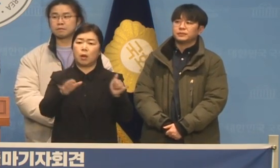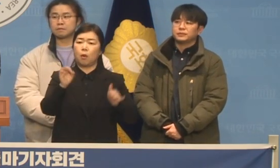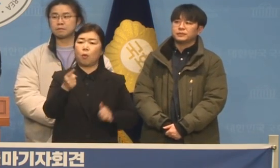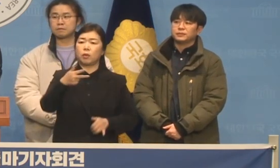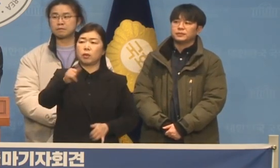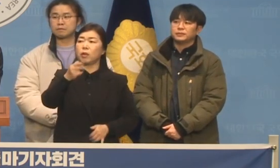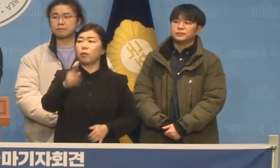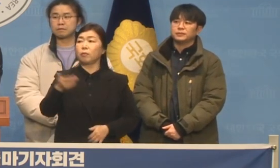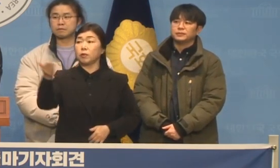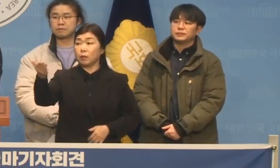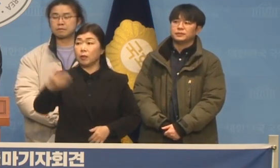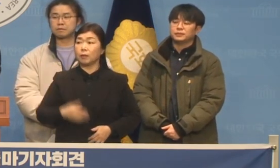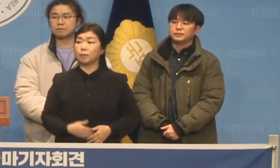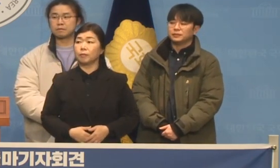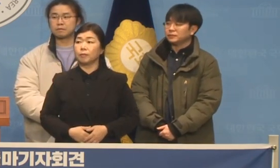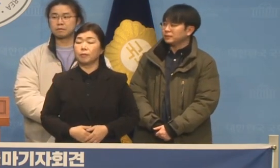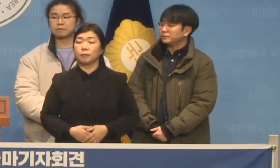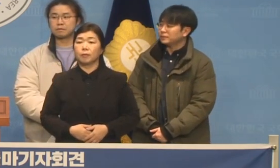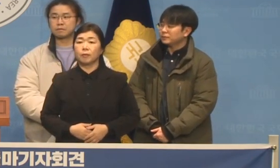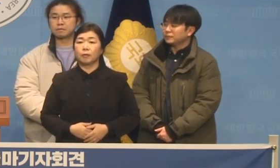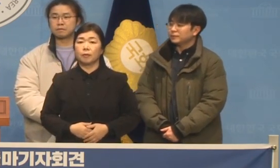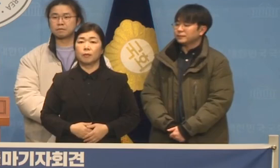오지연님이 오셨습니다. 여기 들어오셔도 됩니다.